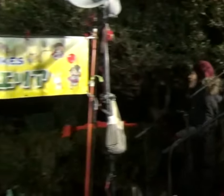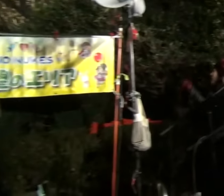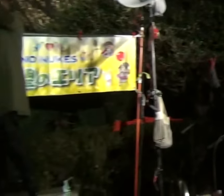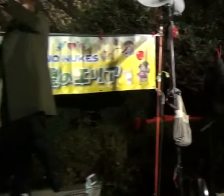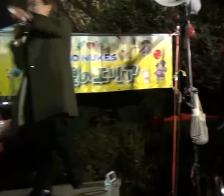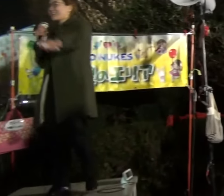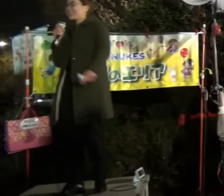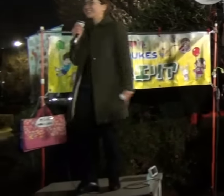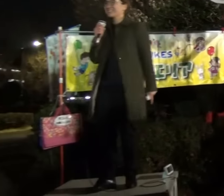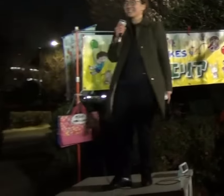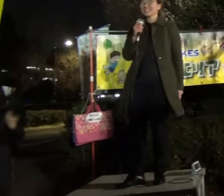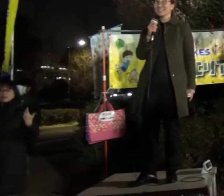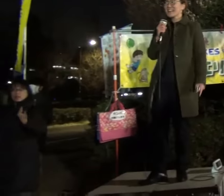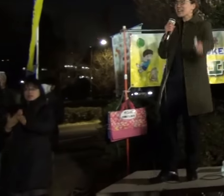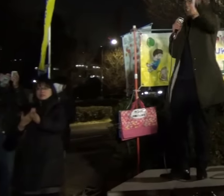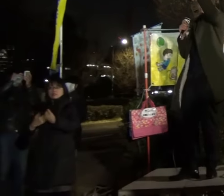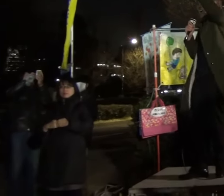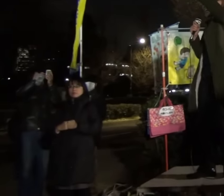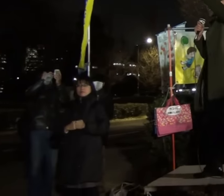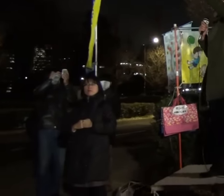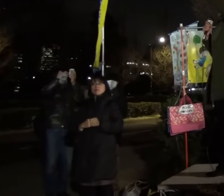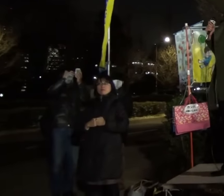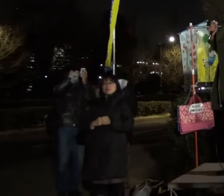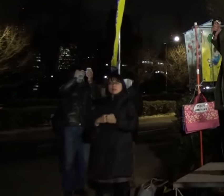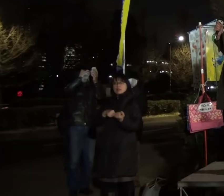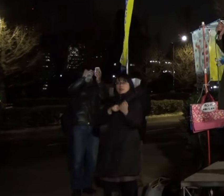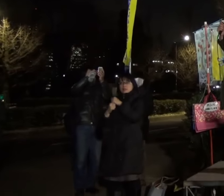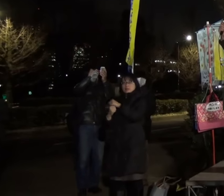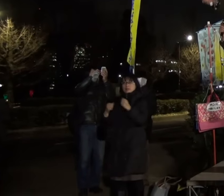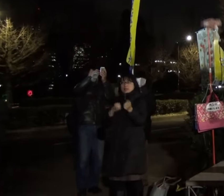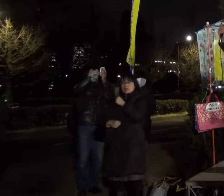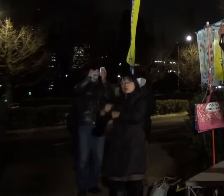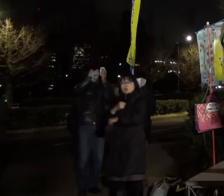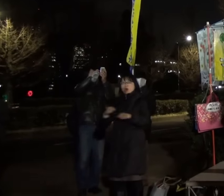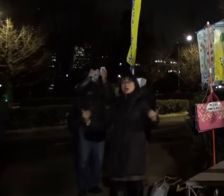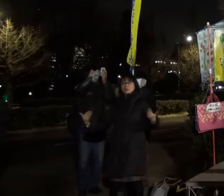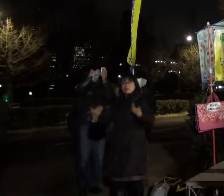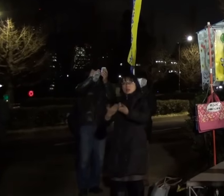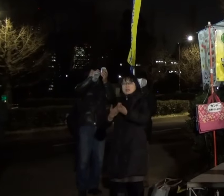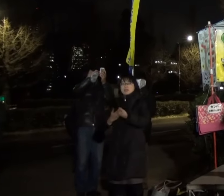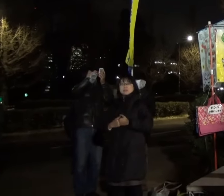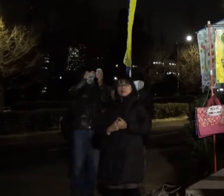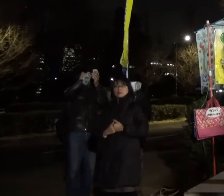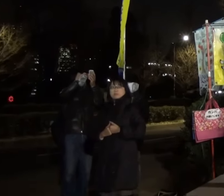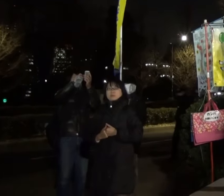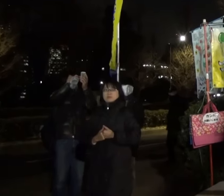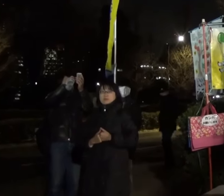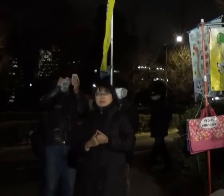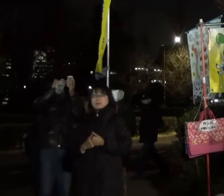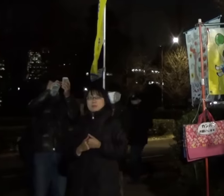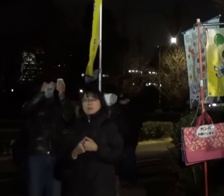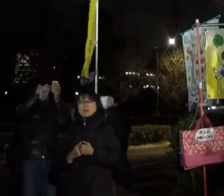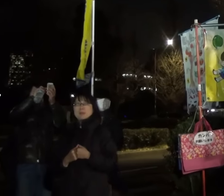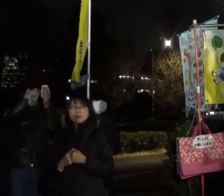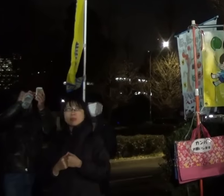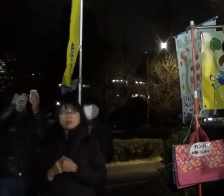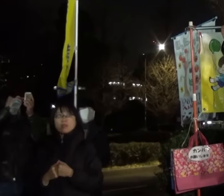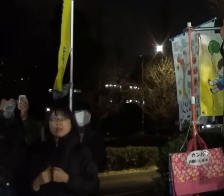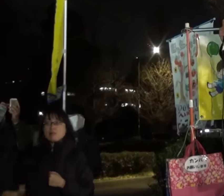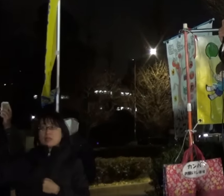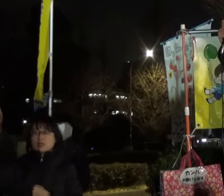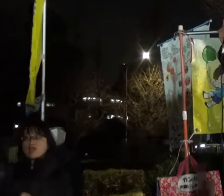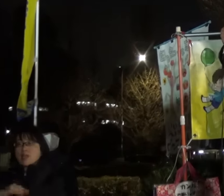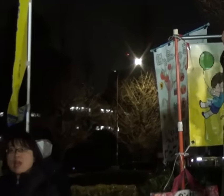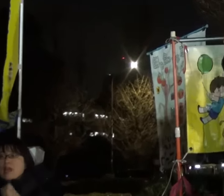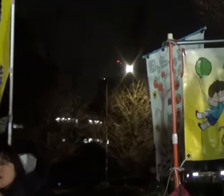反対、再稼働反対、みんなで頑張りましょ